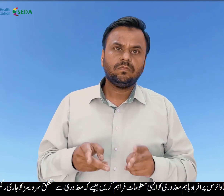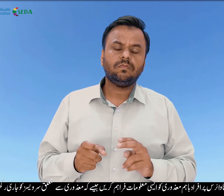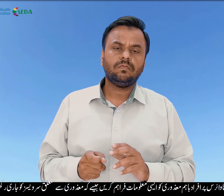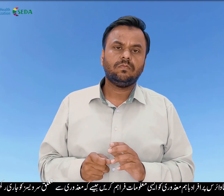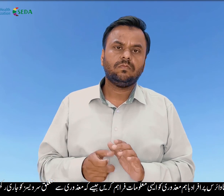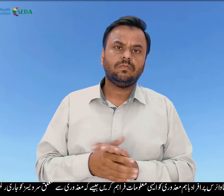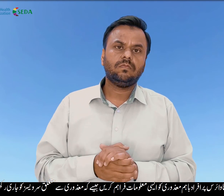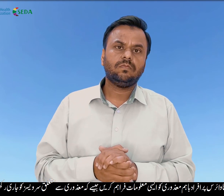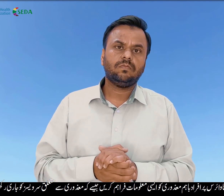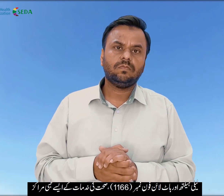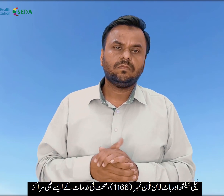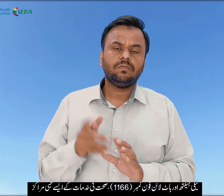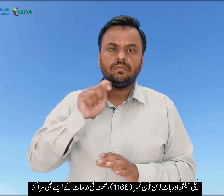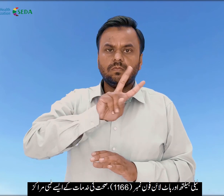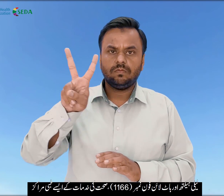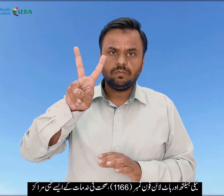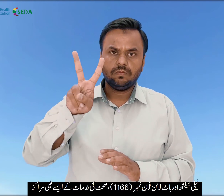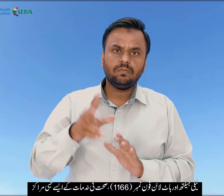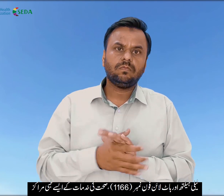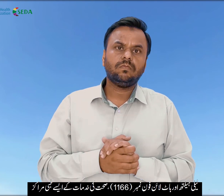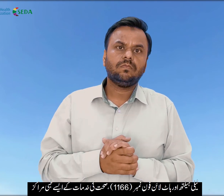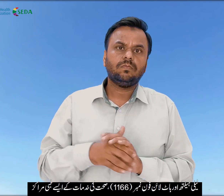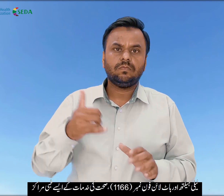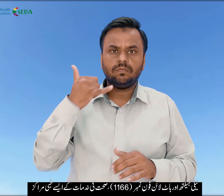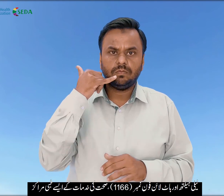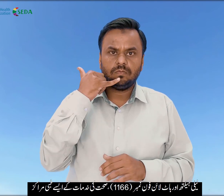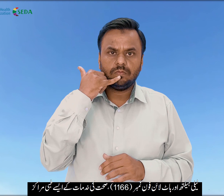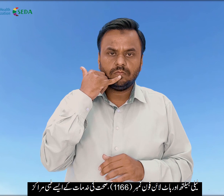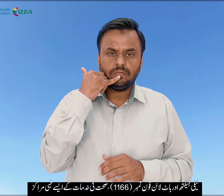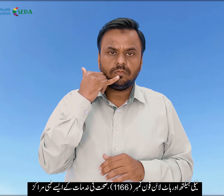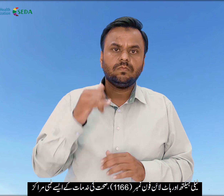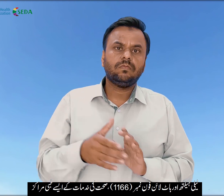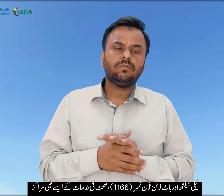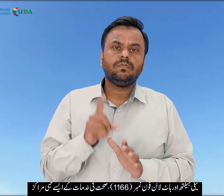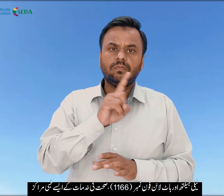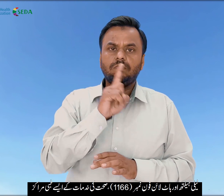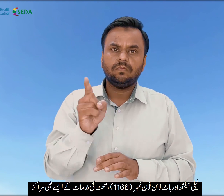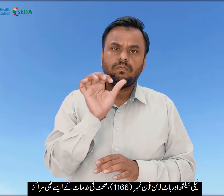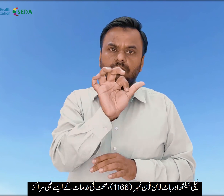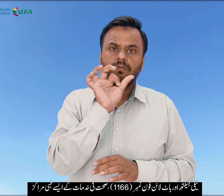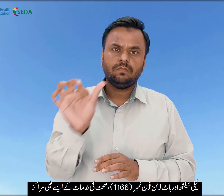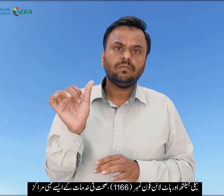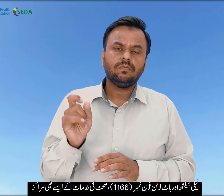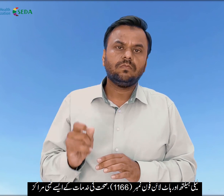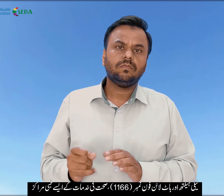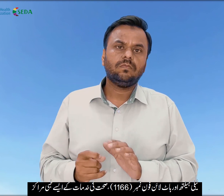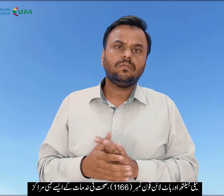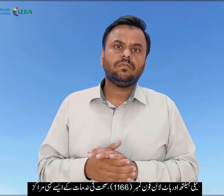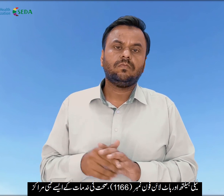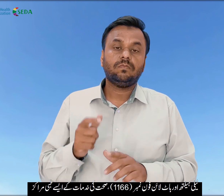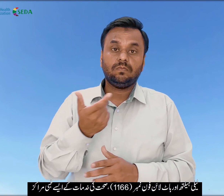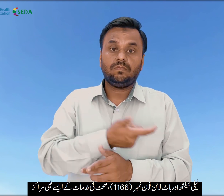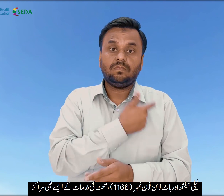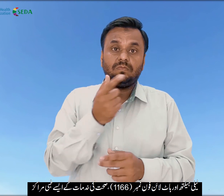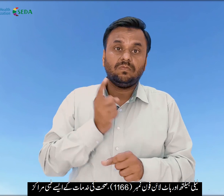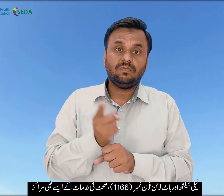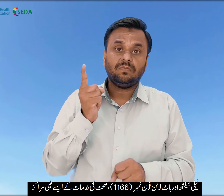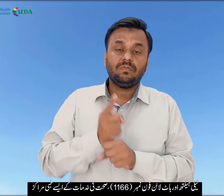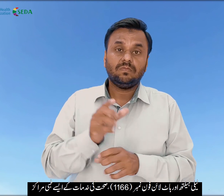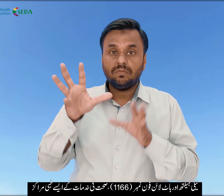جاری رکھنا، ٹیلی ہیلتھ اور ہاٹ لائن فون نمبر 1166 صحت کی خدمات